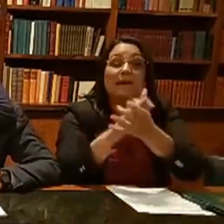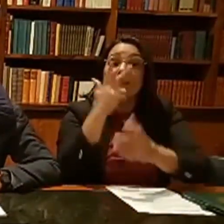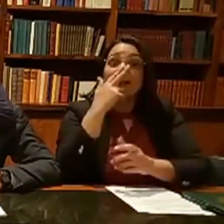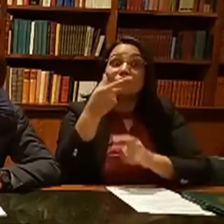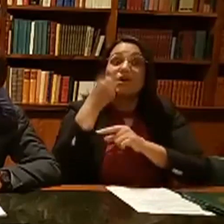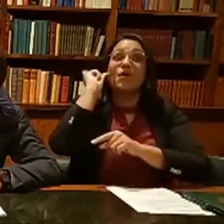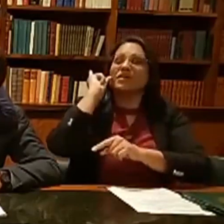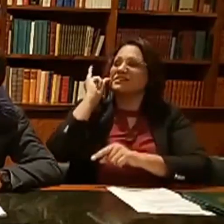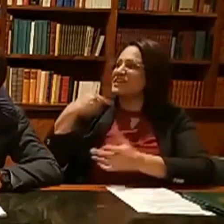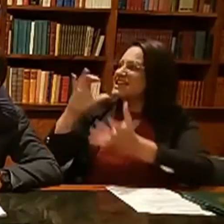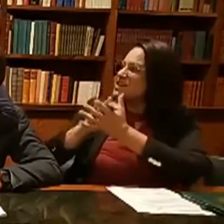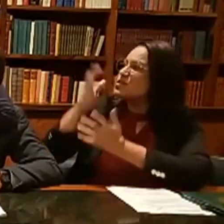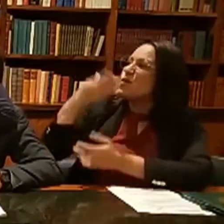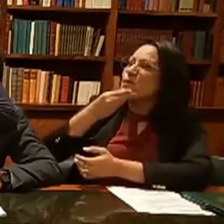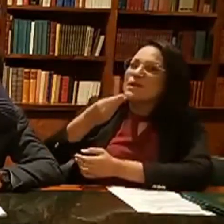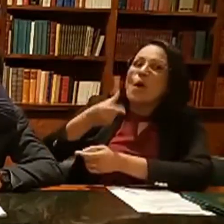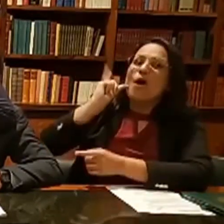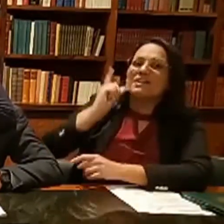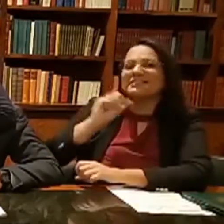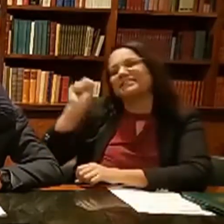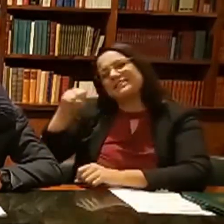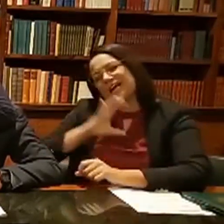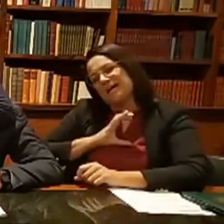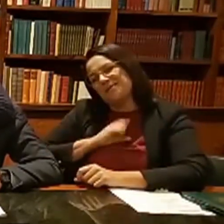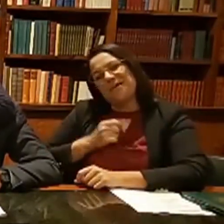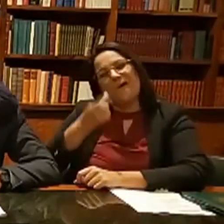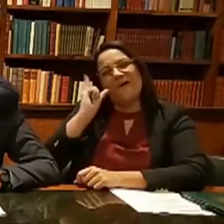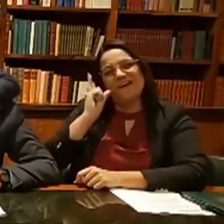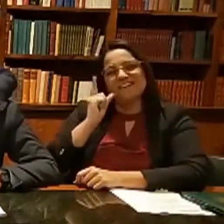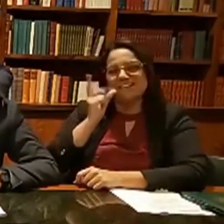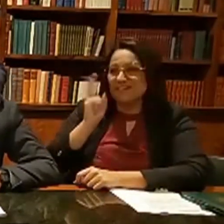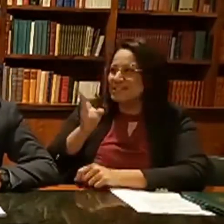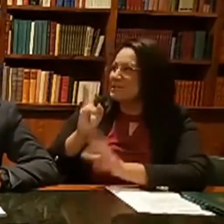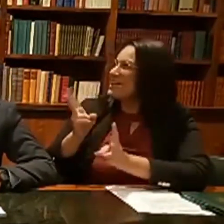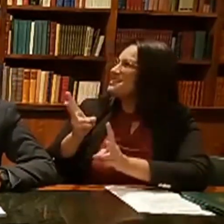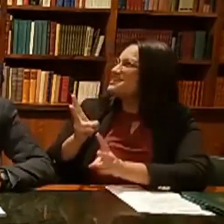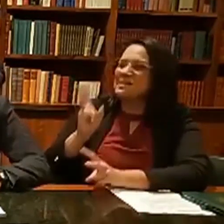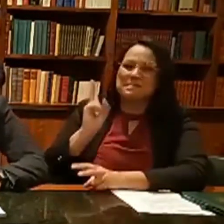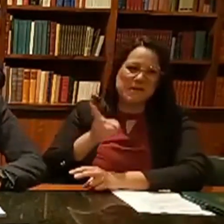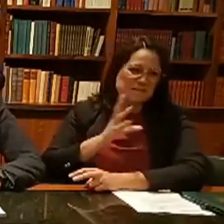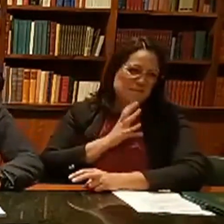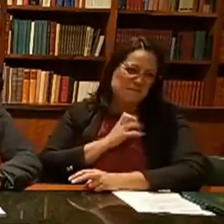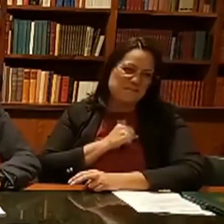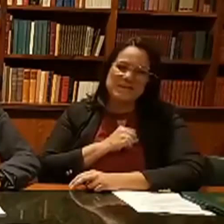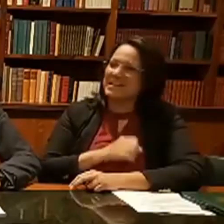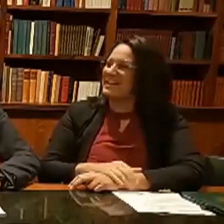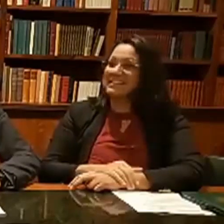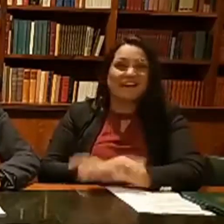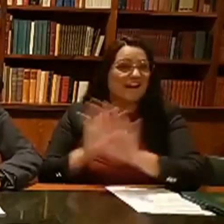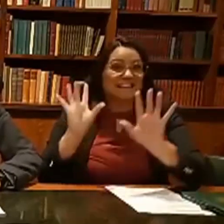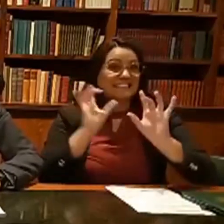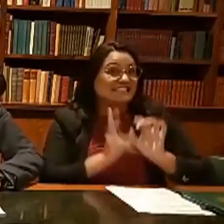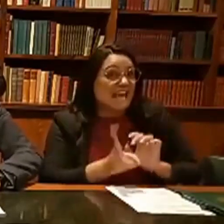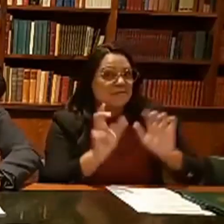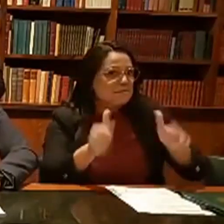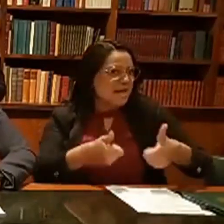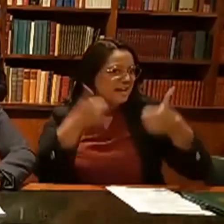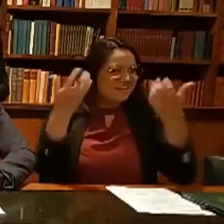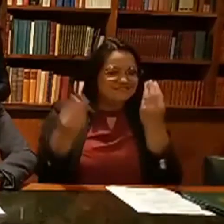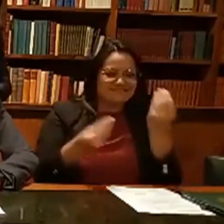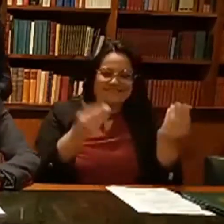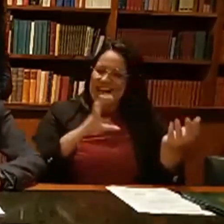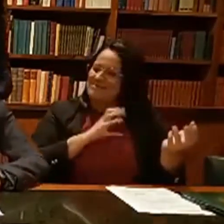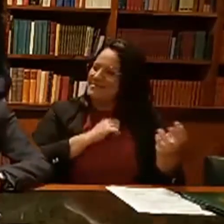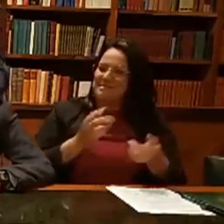foi ontem domingo o inter continua a mesma coisa 12 anos ou não para cada vez melhor falou